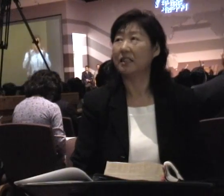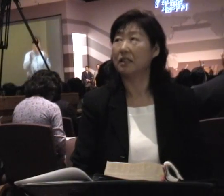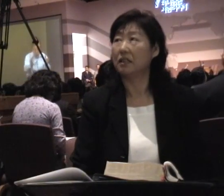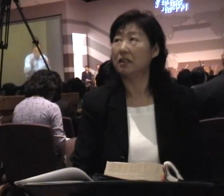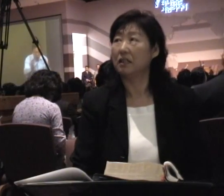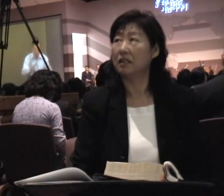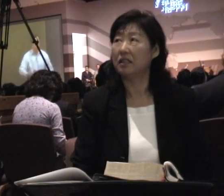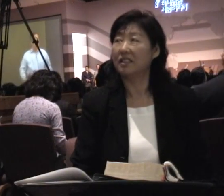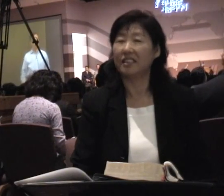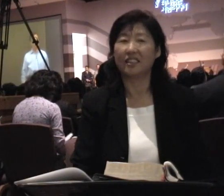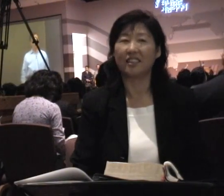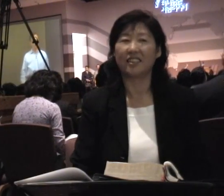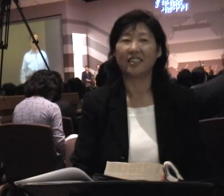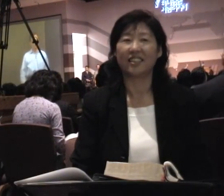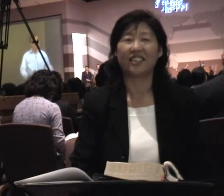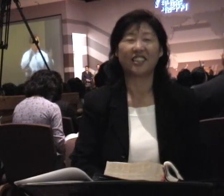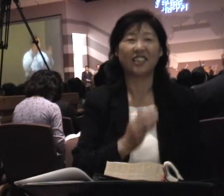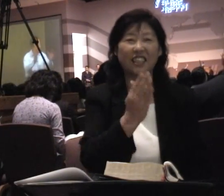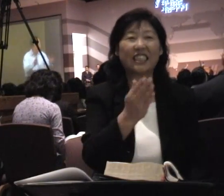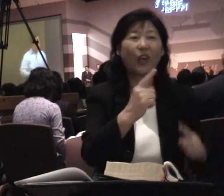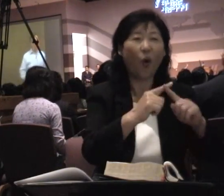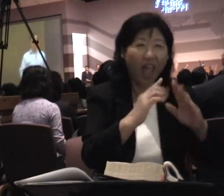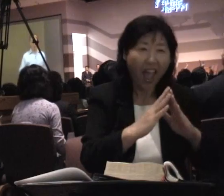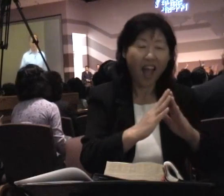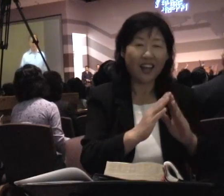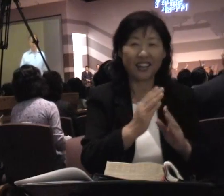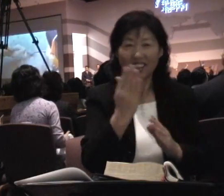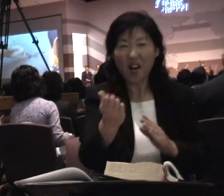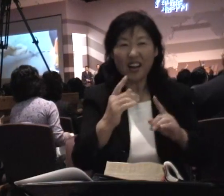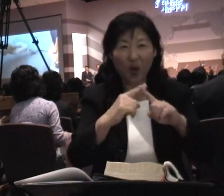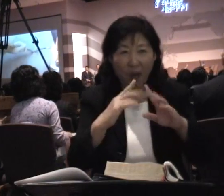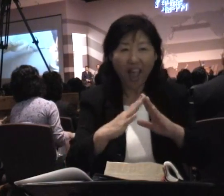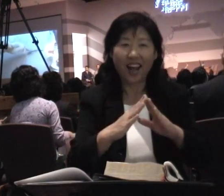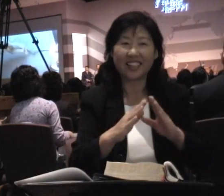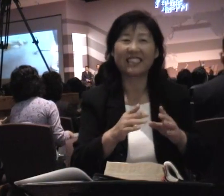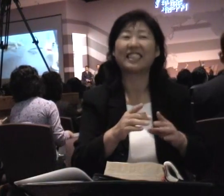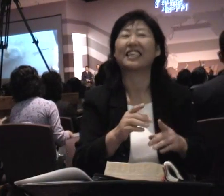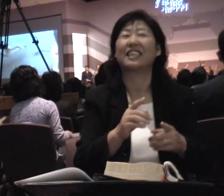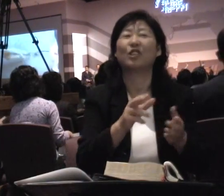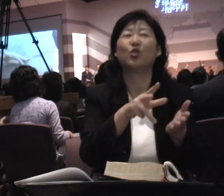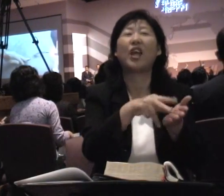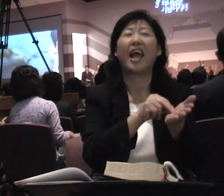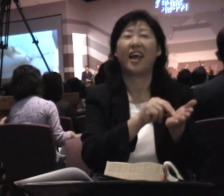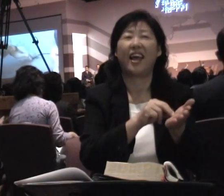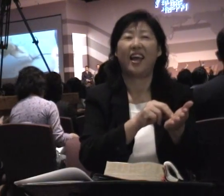This is your church. This is your church.